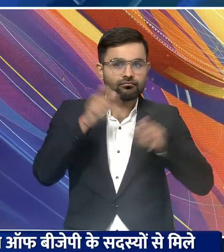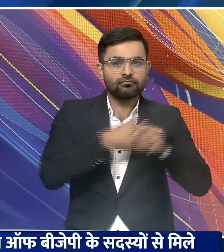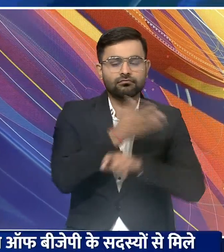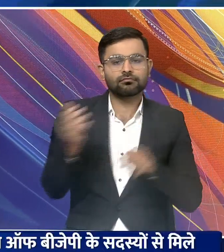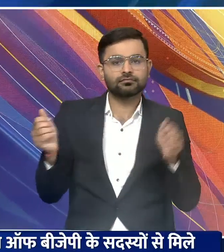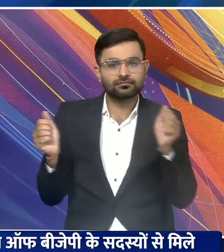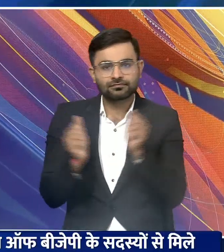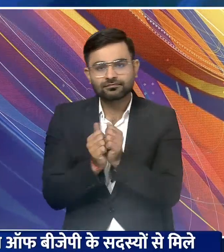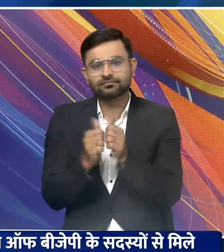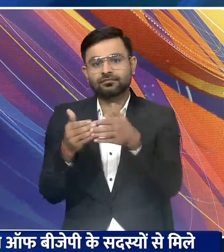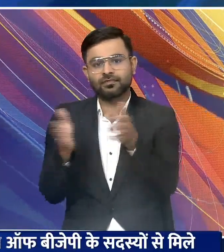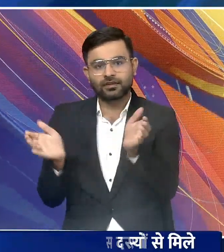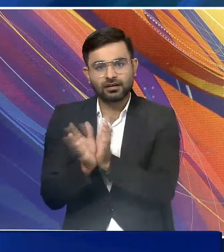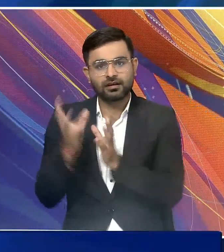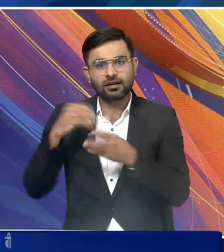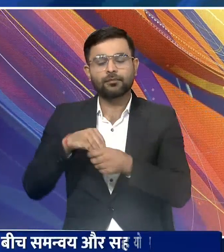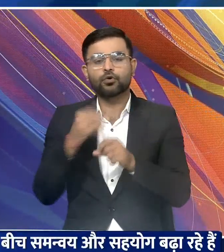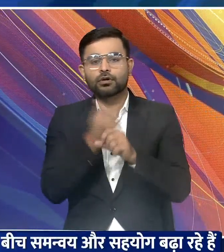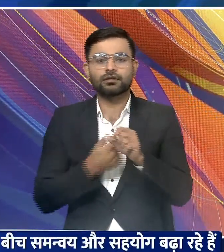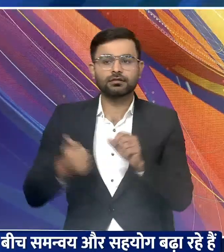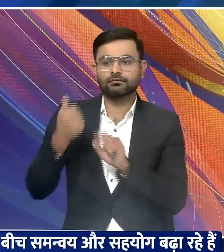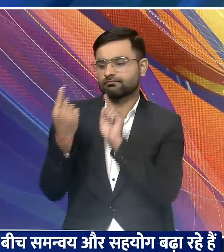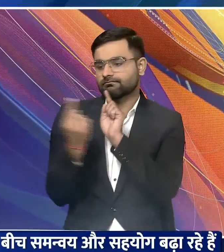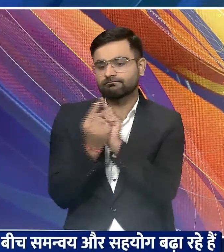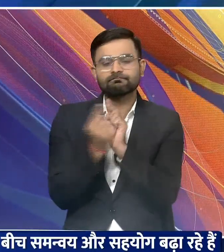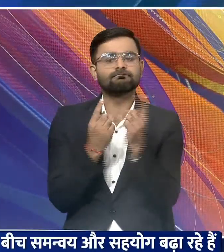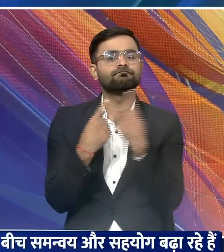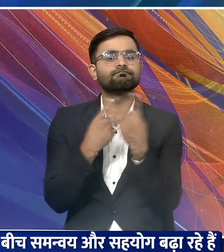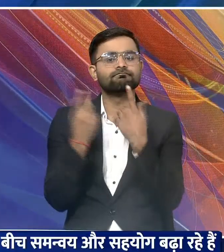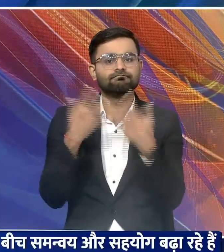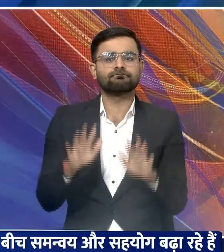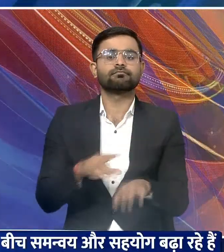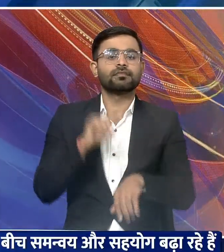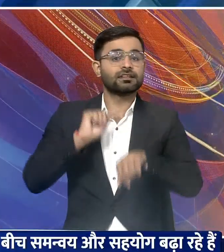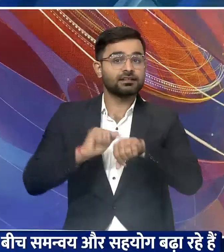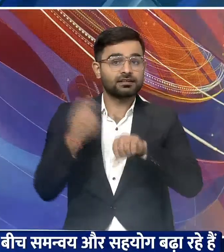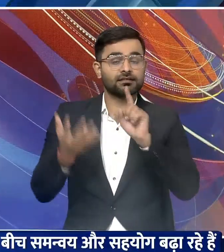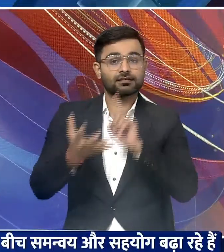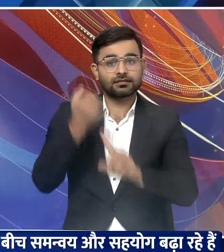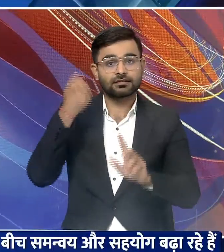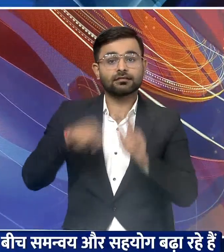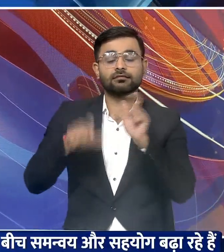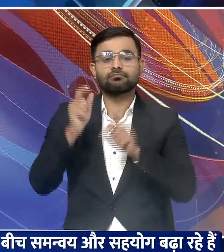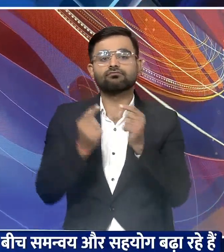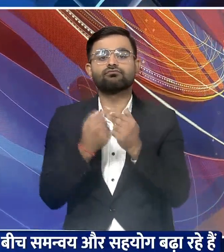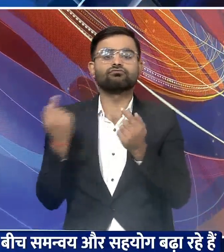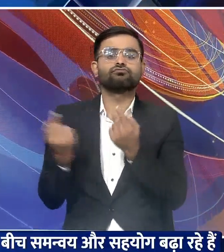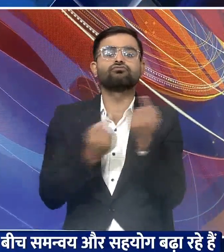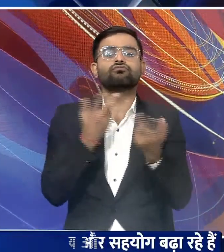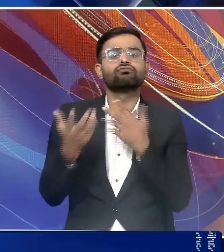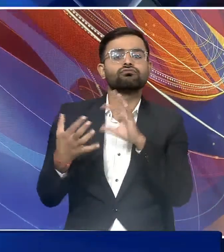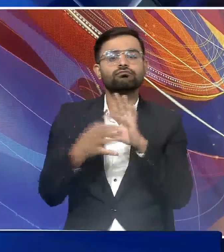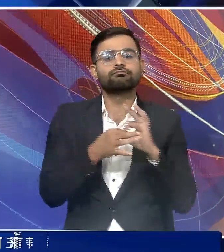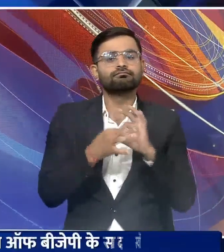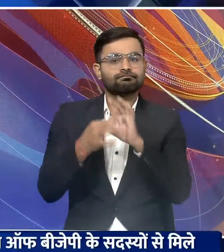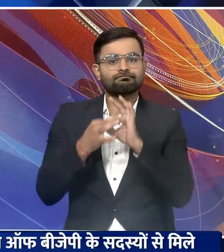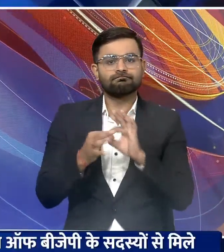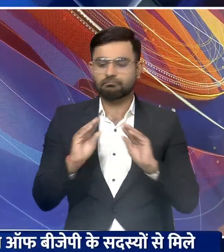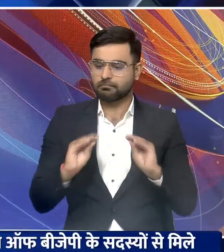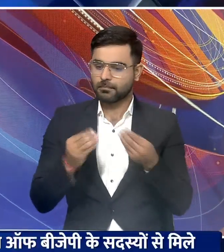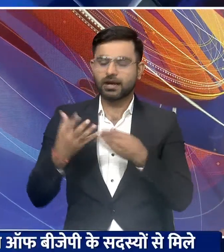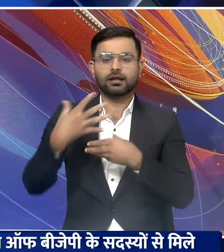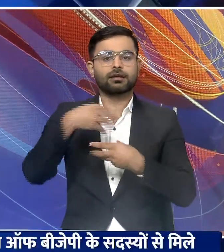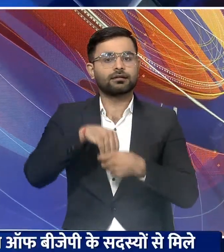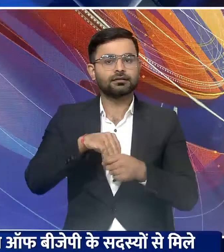साथ ही उसके समुदाय के जो नेता हैं, उनसे मुलाकात की। इस मौके पर उन्होंने कहा कि ये नेता हमारे दोनों देशों के बीच बेहतर